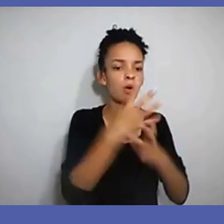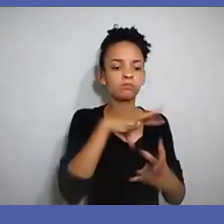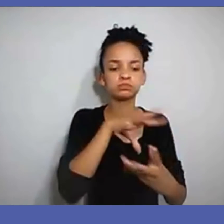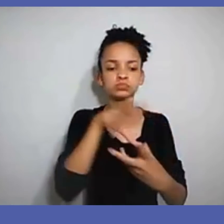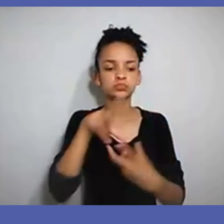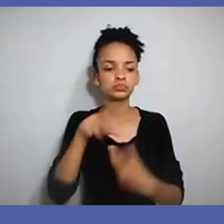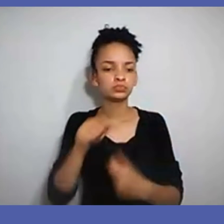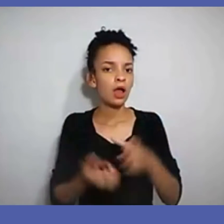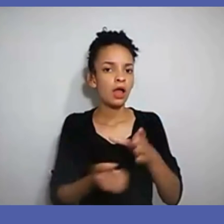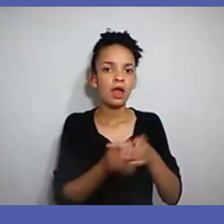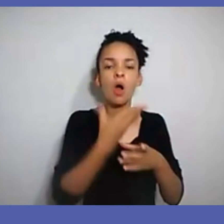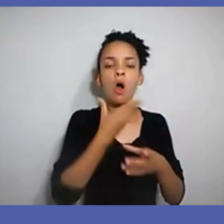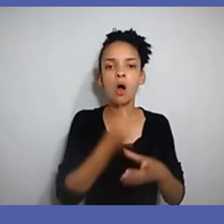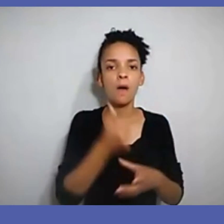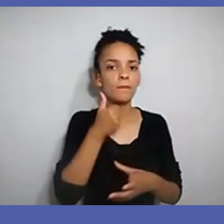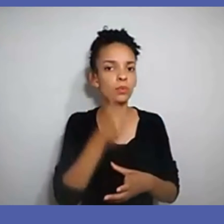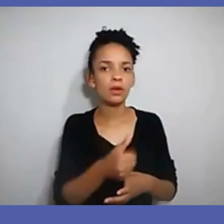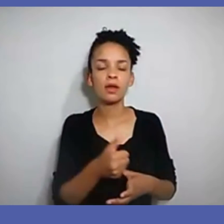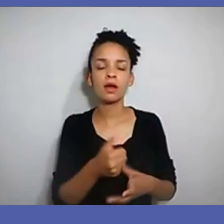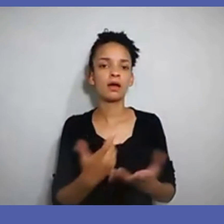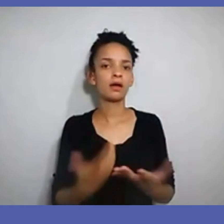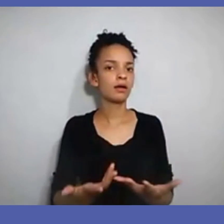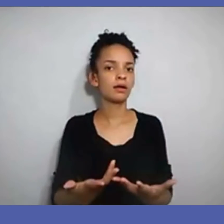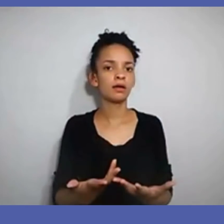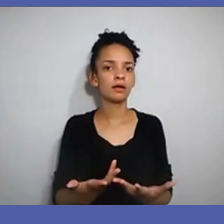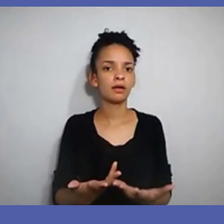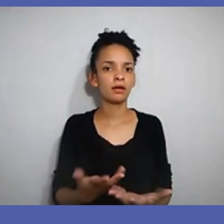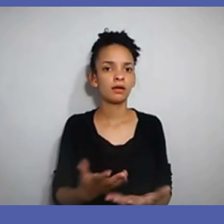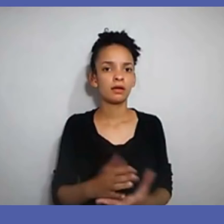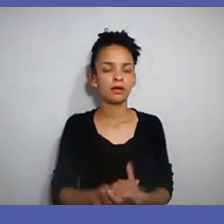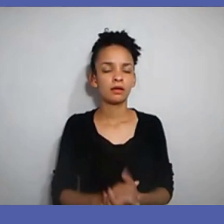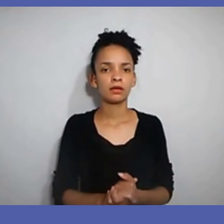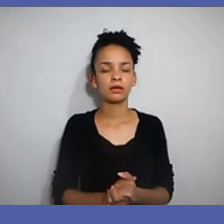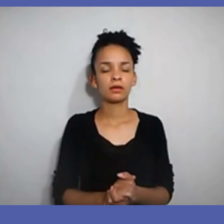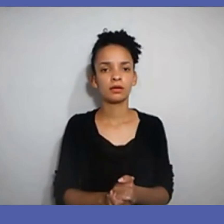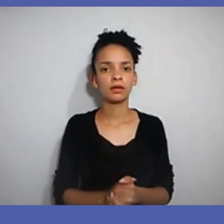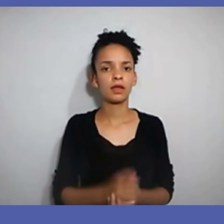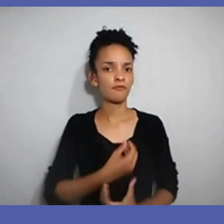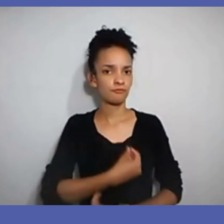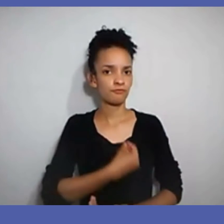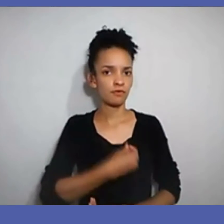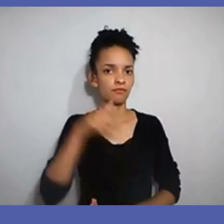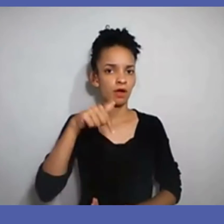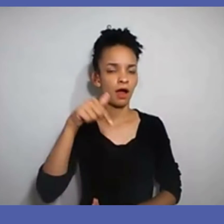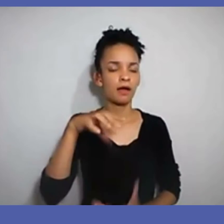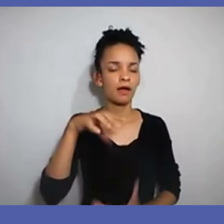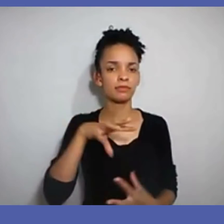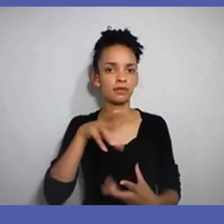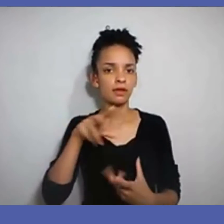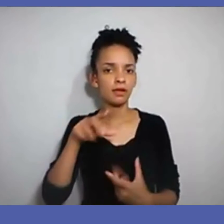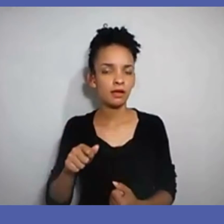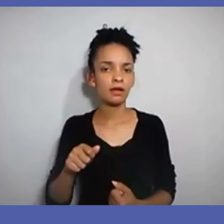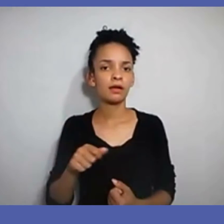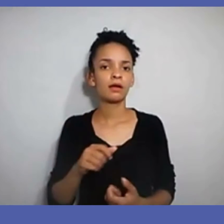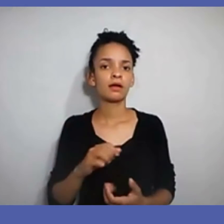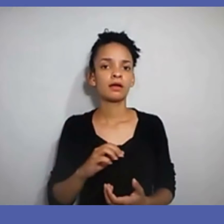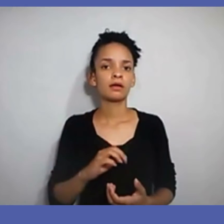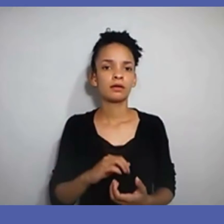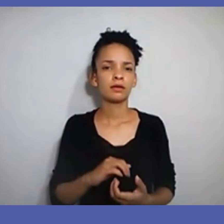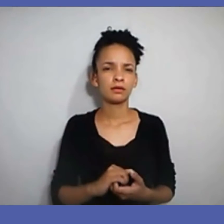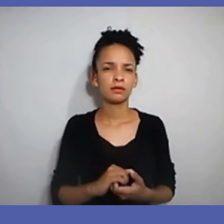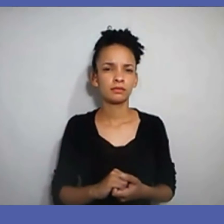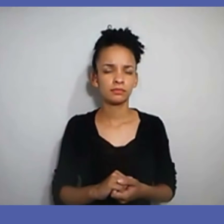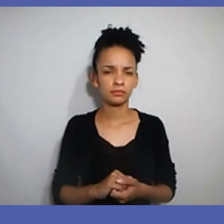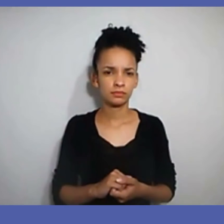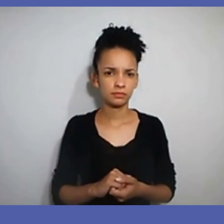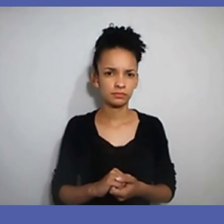que todos os homens que vivem, né, aqui na terra estavam em nações, em alguma nação sem